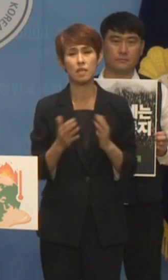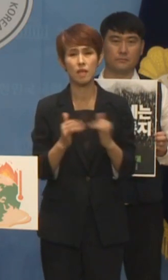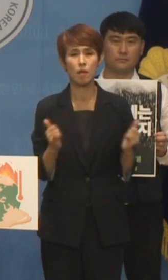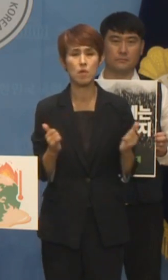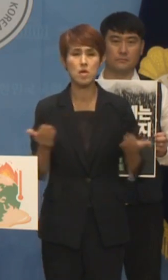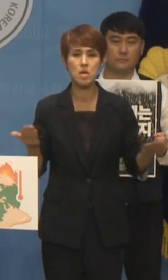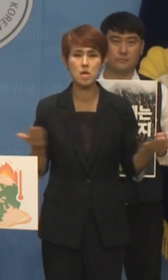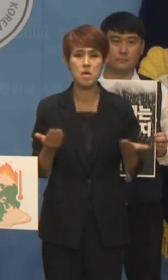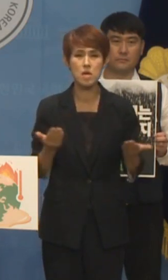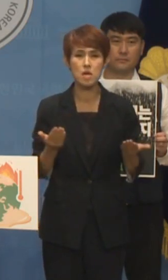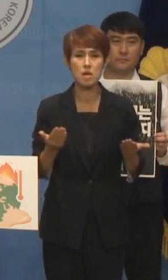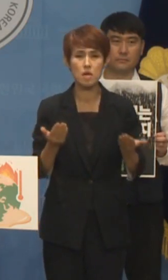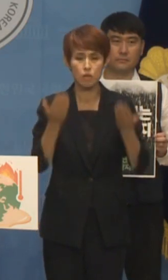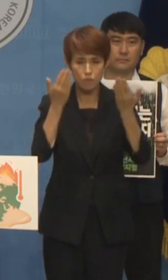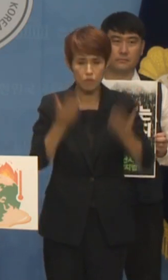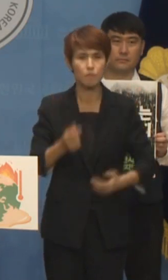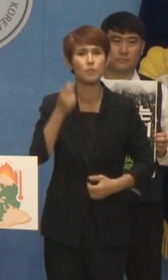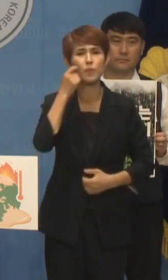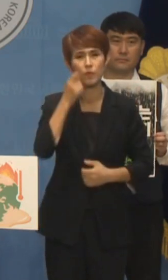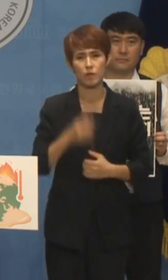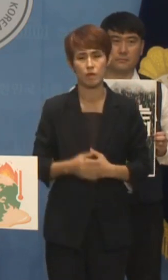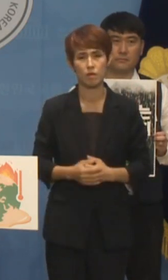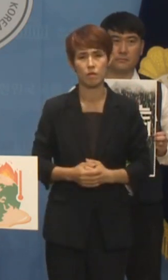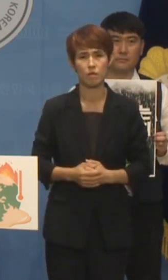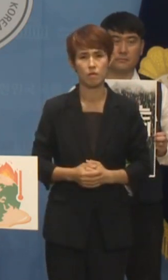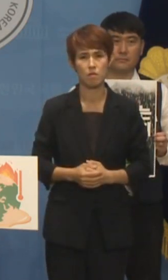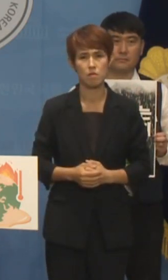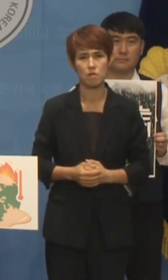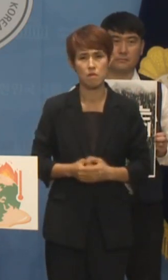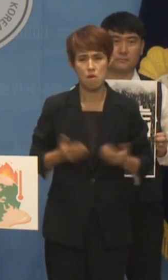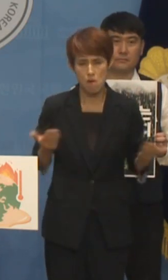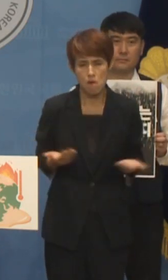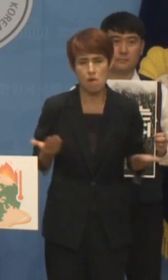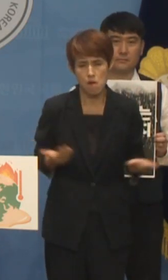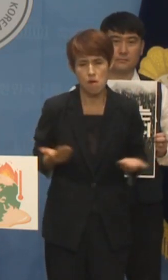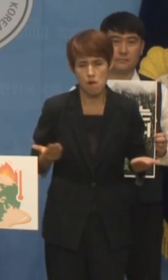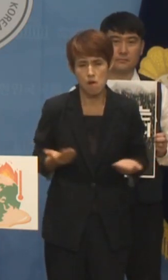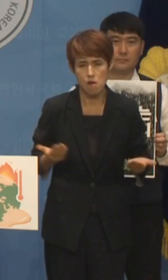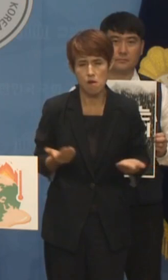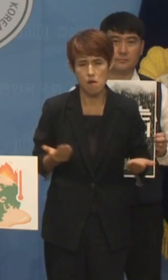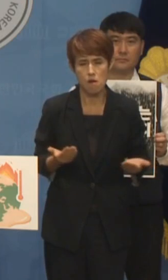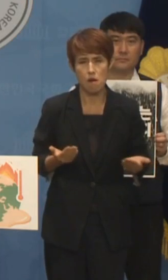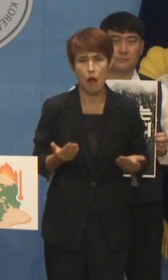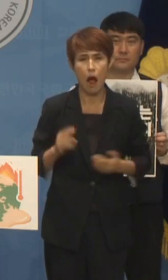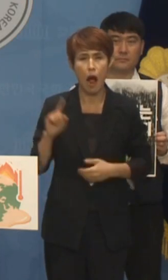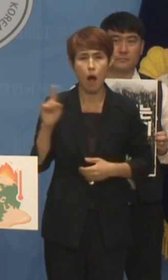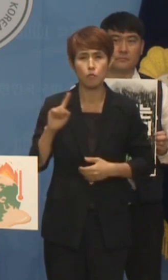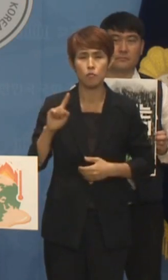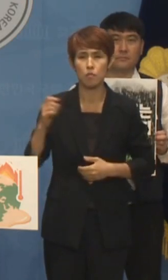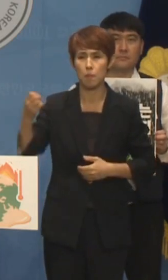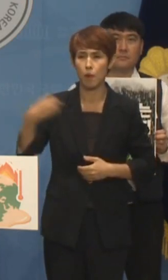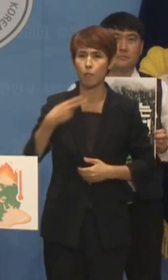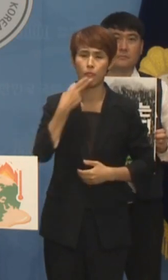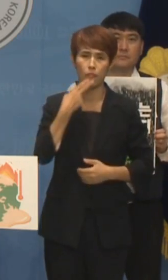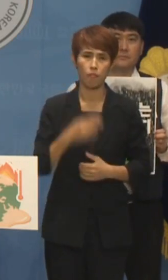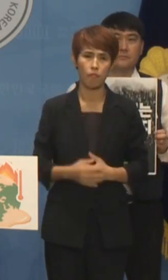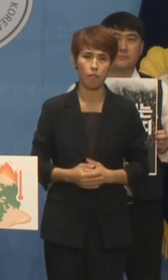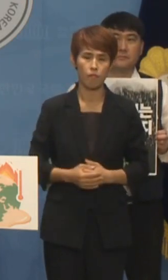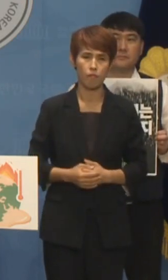작업을 중단할 수 있는 권리를 알고 있지 못하고 그 누구도 알려주지 않습니다. 알고 있다